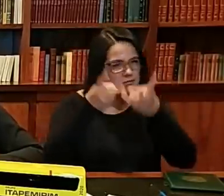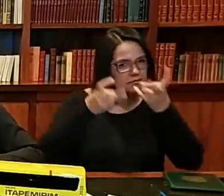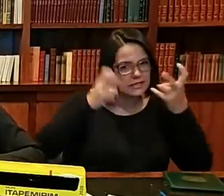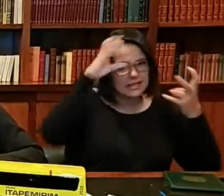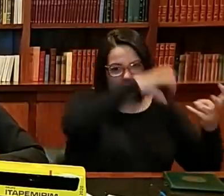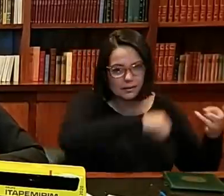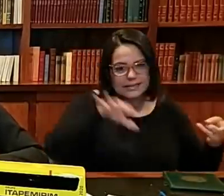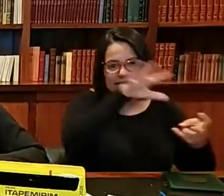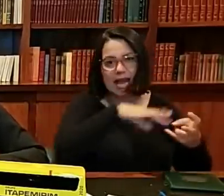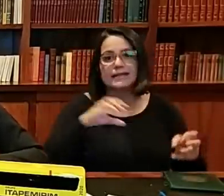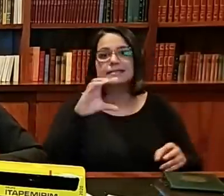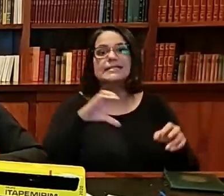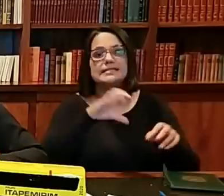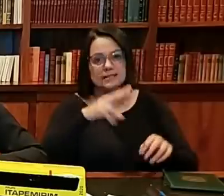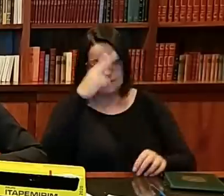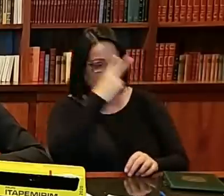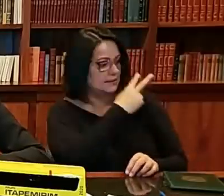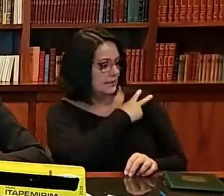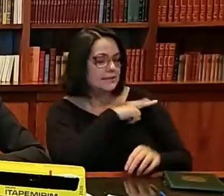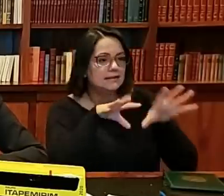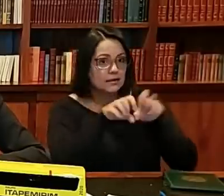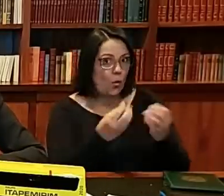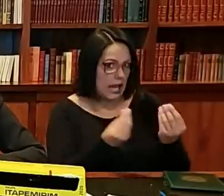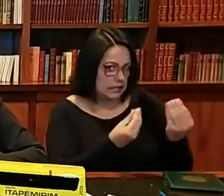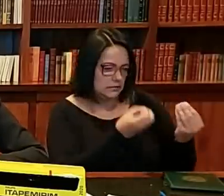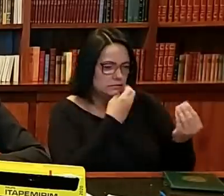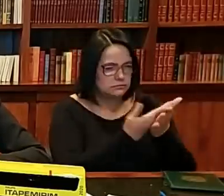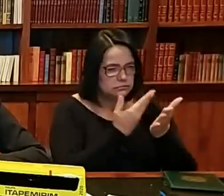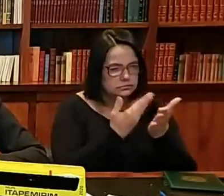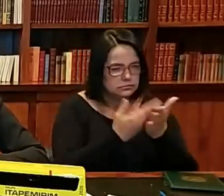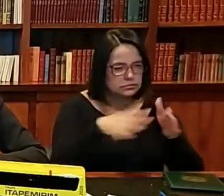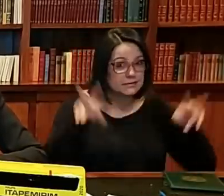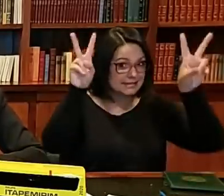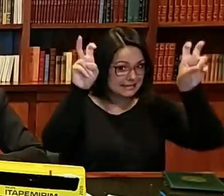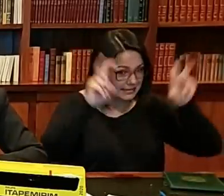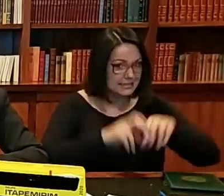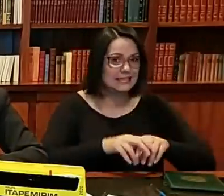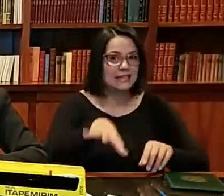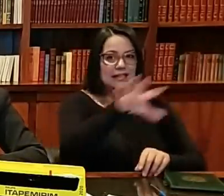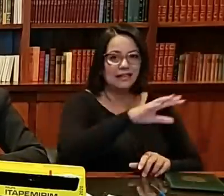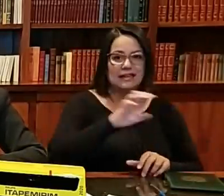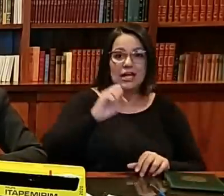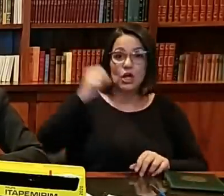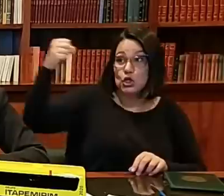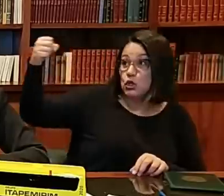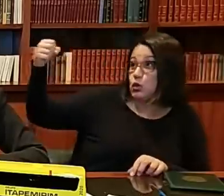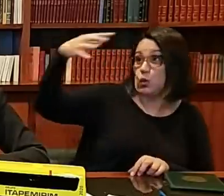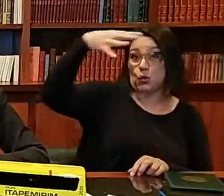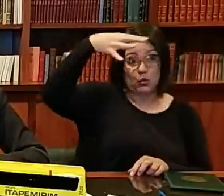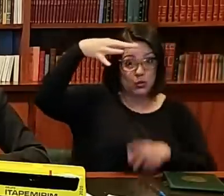Era um científico, né, de boa qualidade, é que de acordo com o espectro de uma luz que você